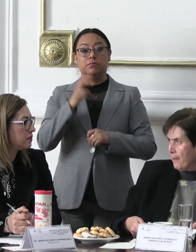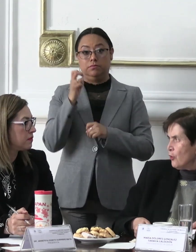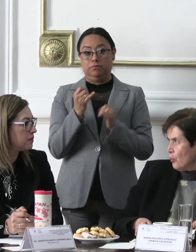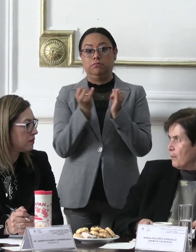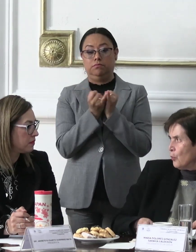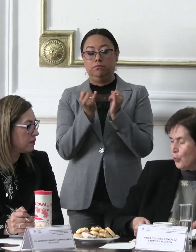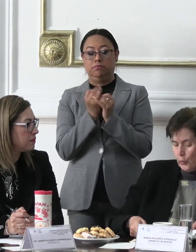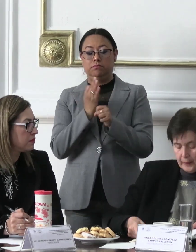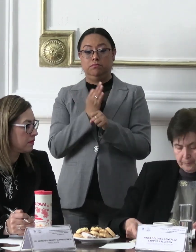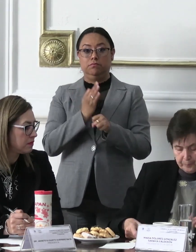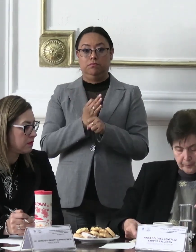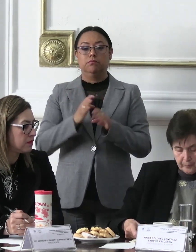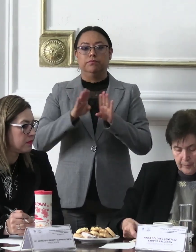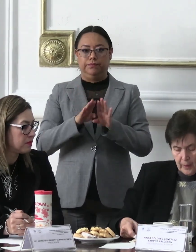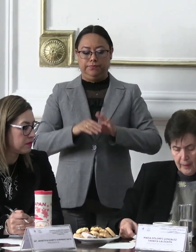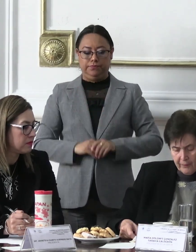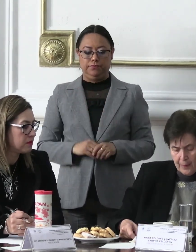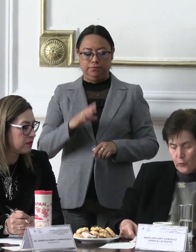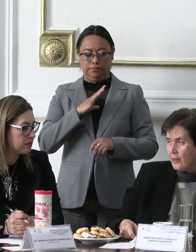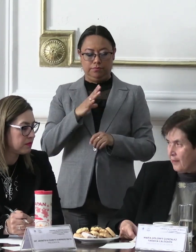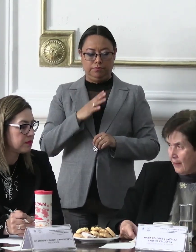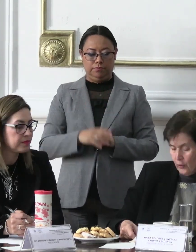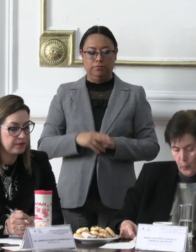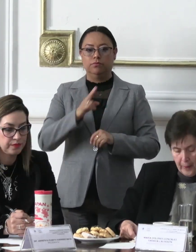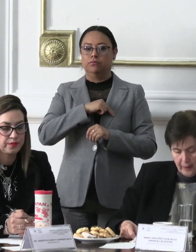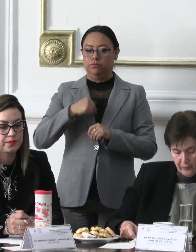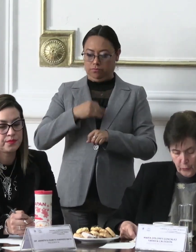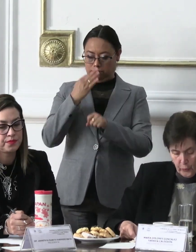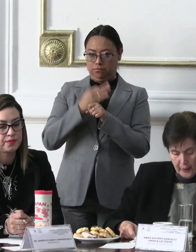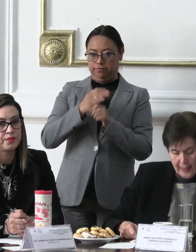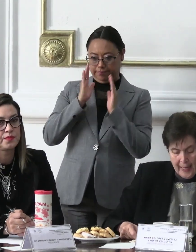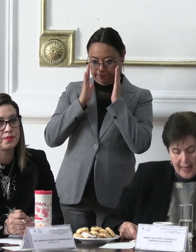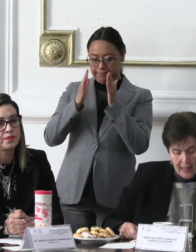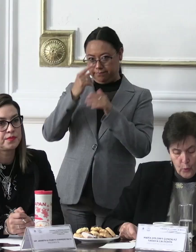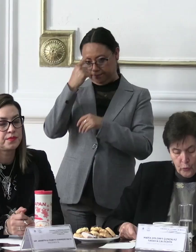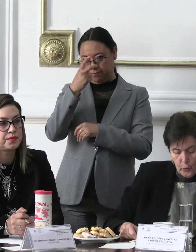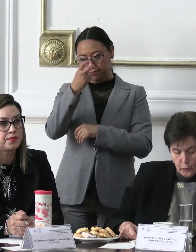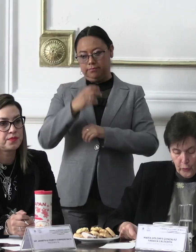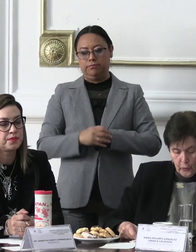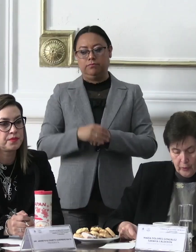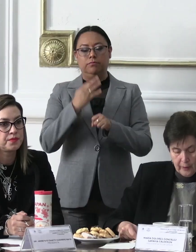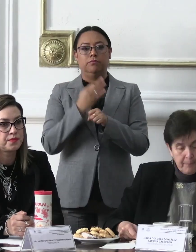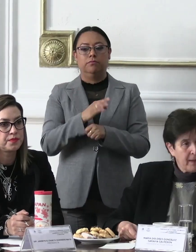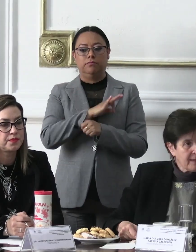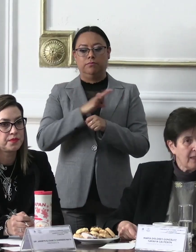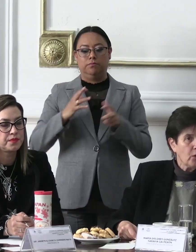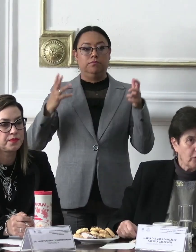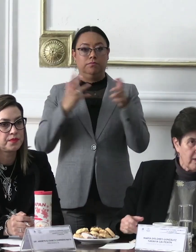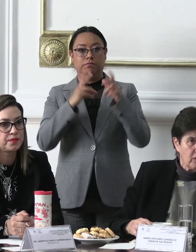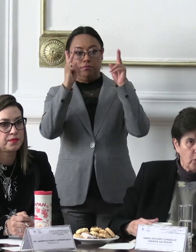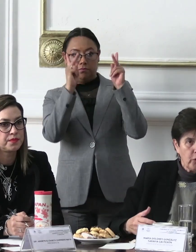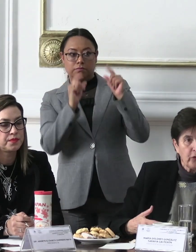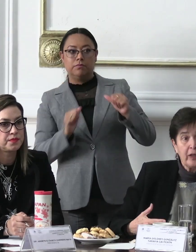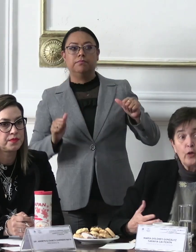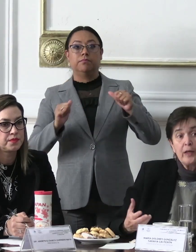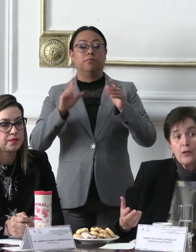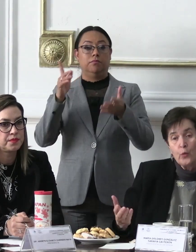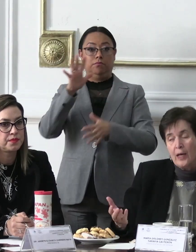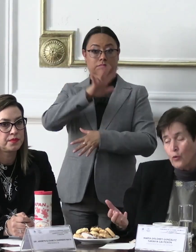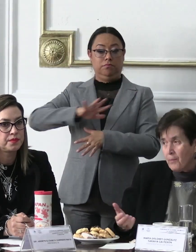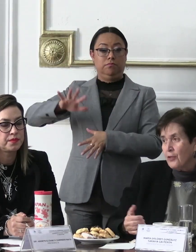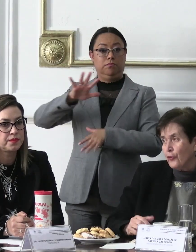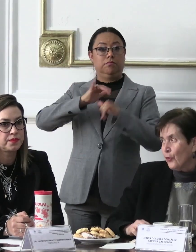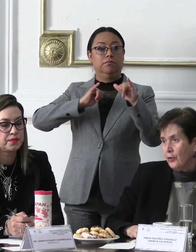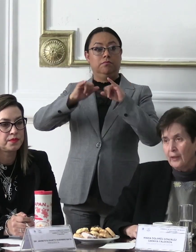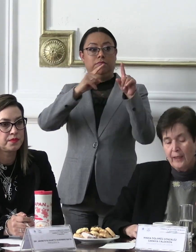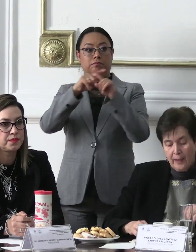también el tamaño del monto que estamos destinando para esto. La construcción de paz en los territorios. Creo que hay